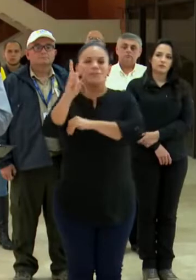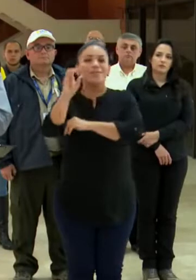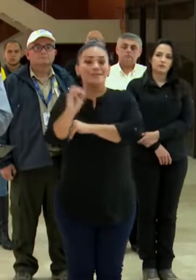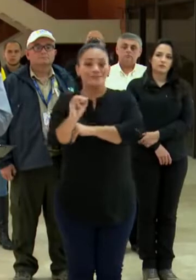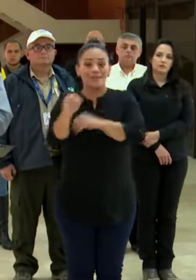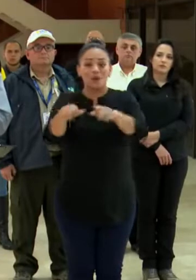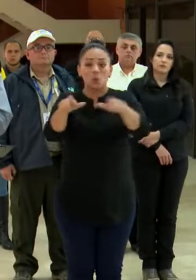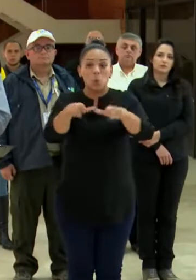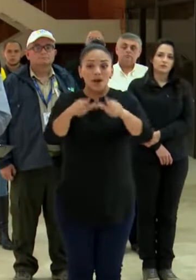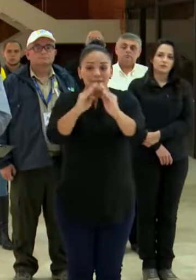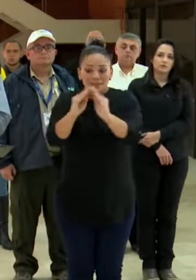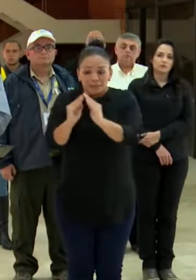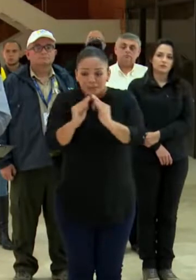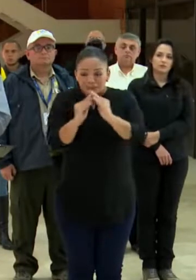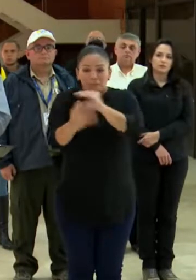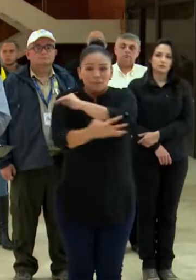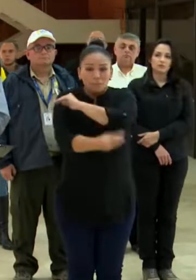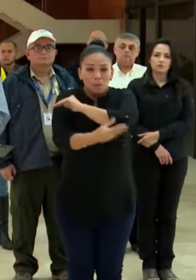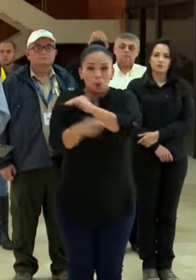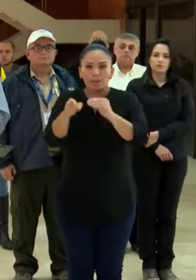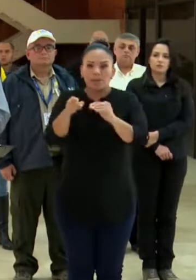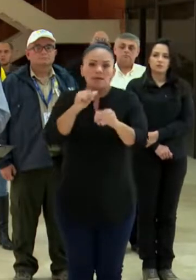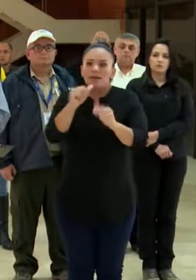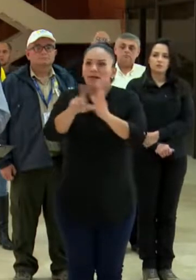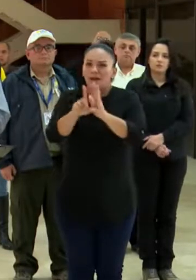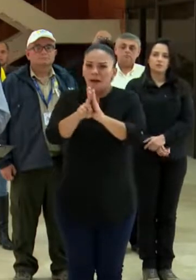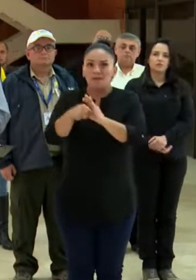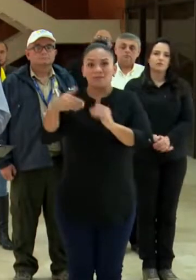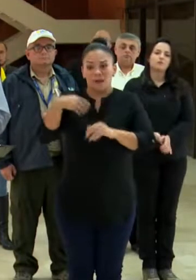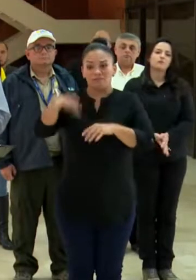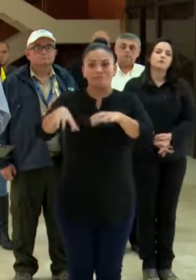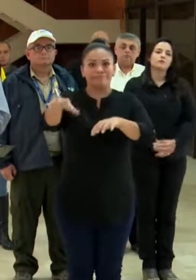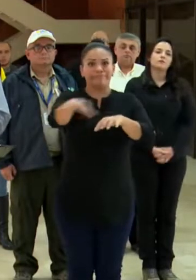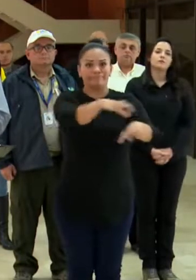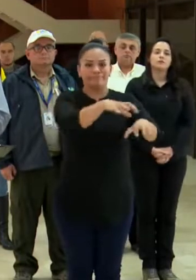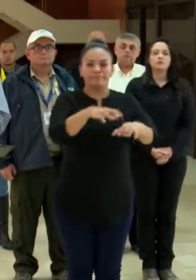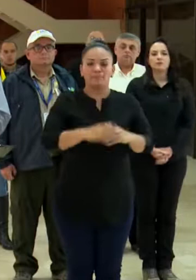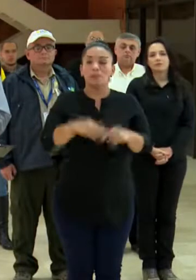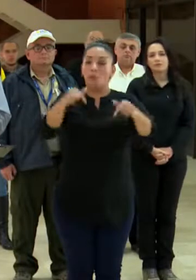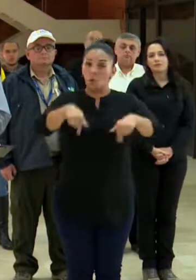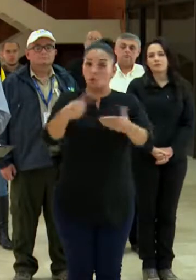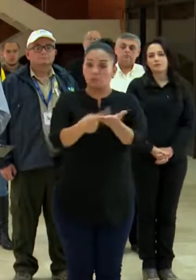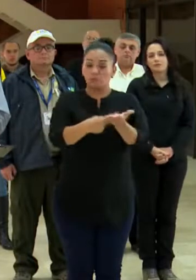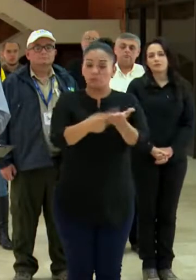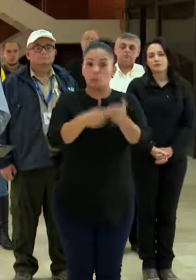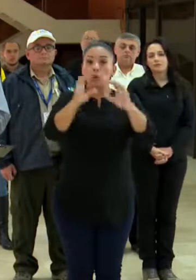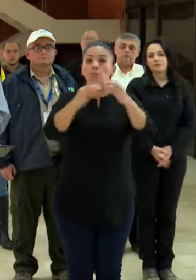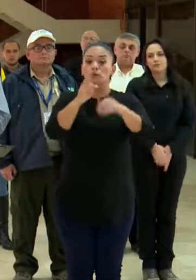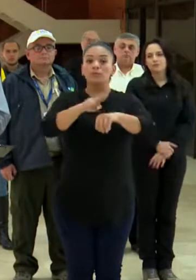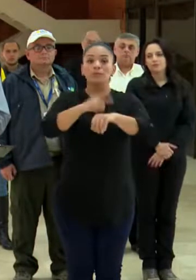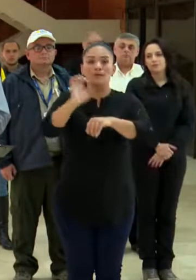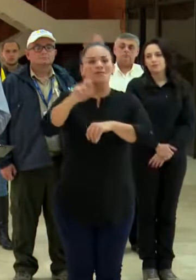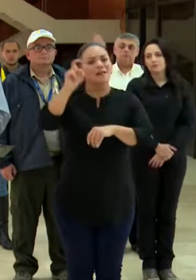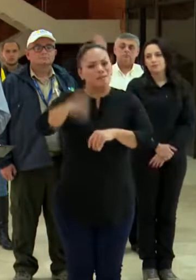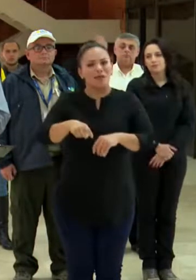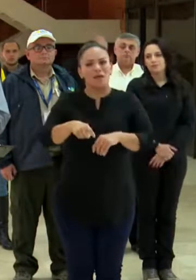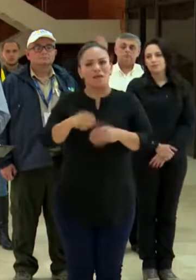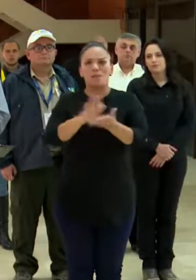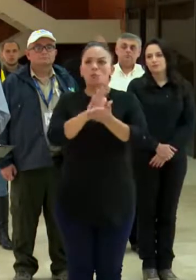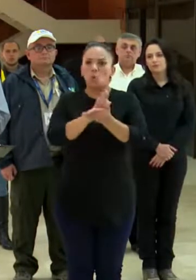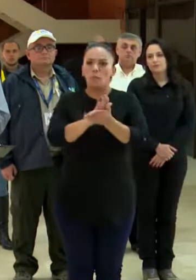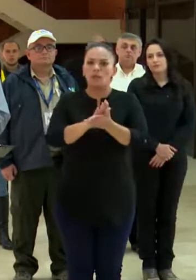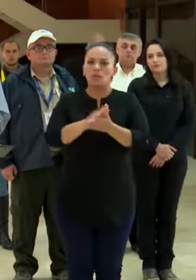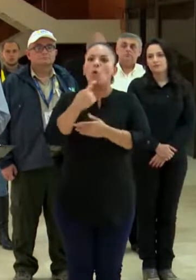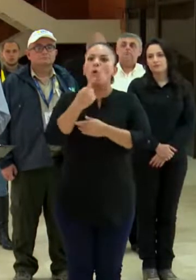asentamientos ilegales. Hoy discutimos aquí que la Comisión Nacional de Emergencia emita una orden